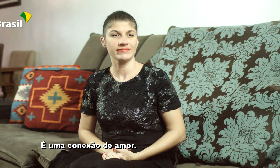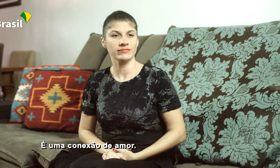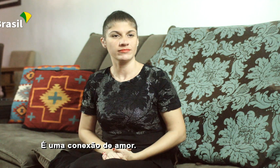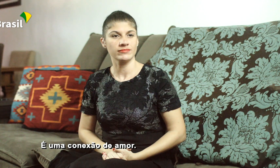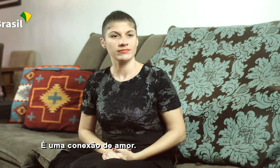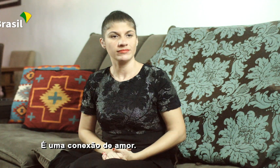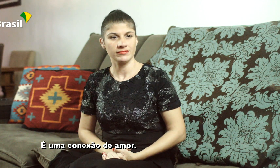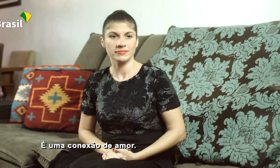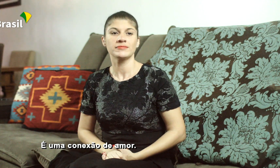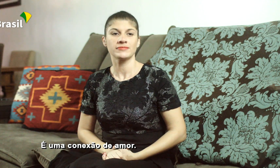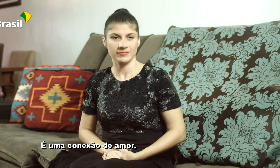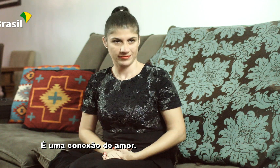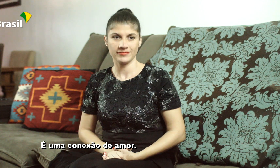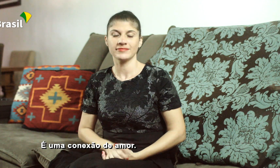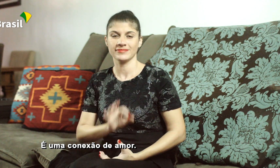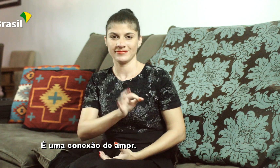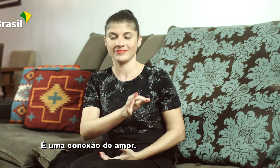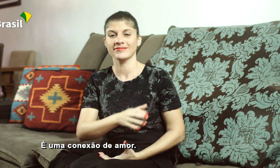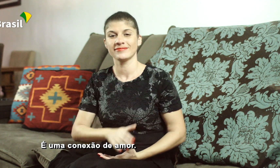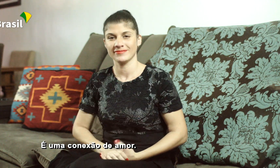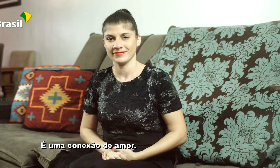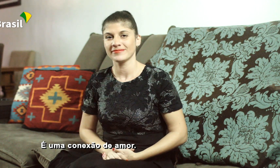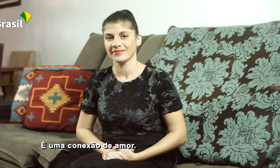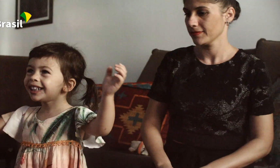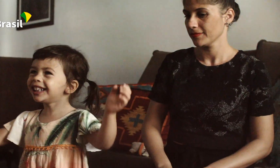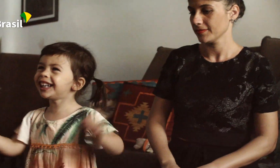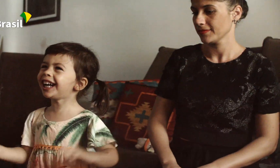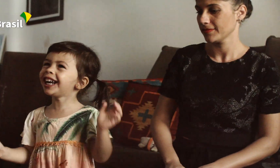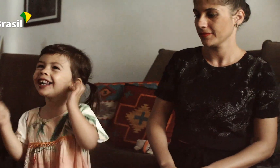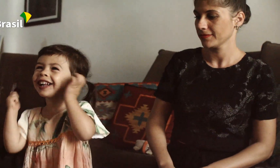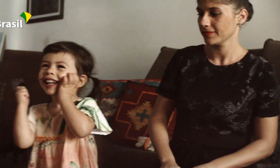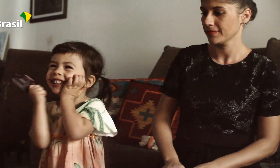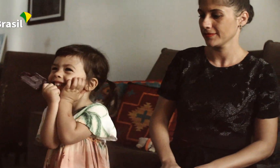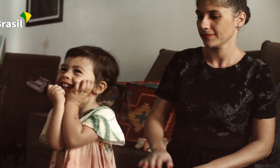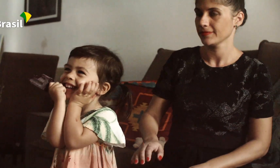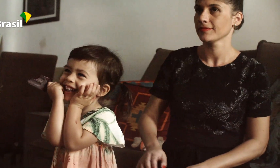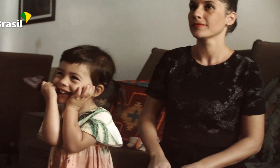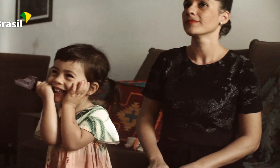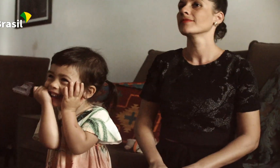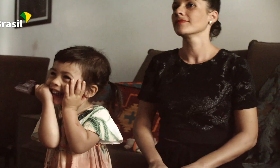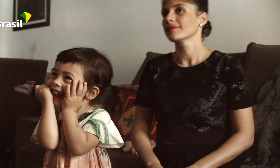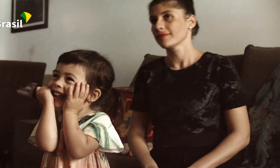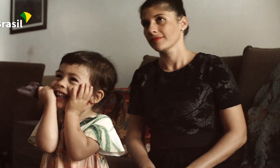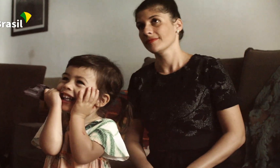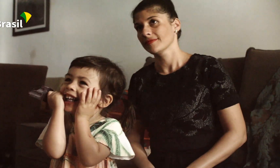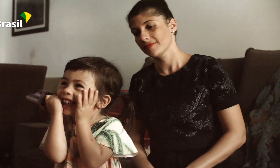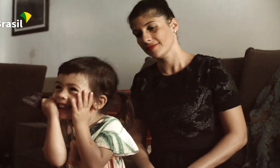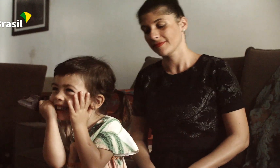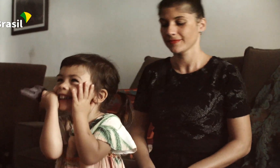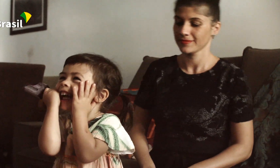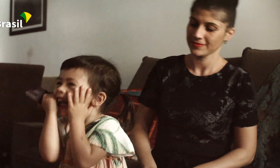Uma conexão de amor. Vitória se balança com as mãozinhas no rosto e sorri. A mãe está no sofá